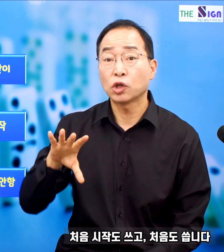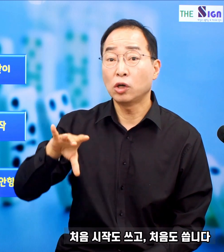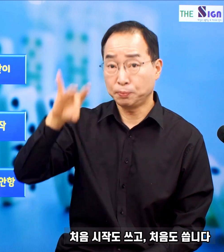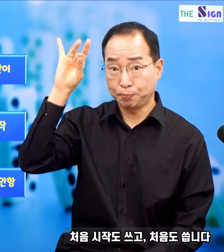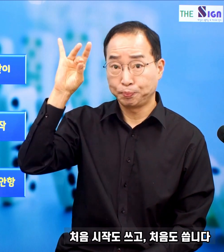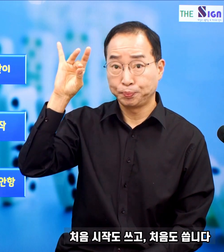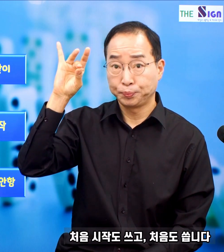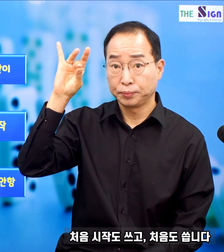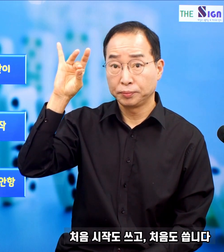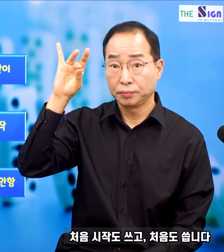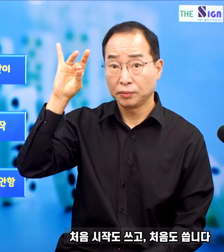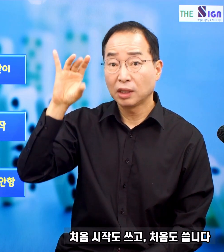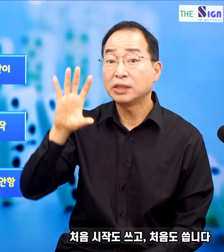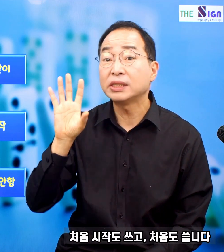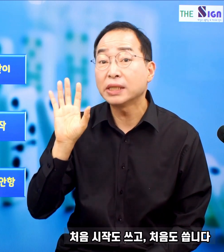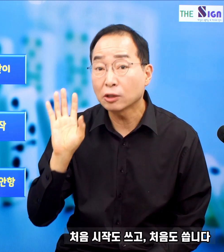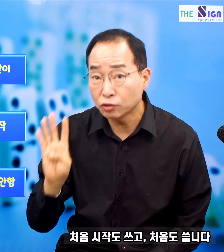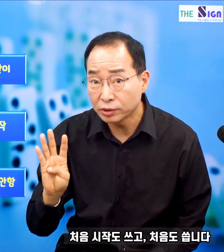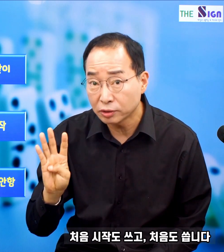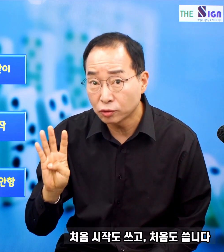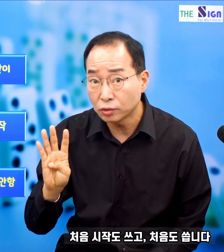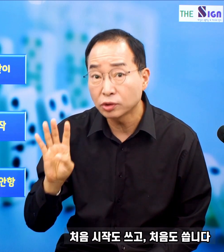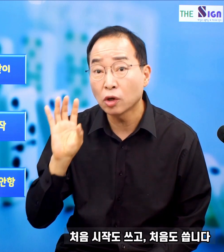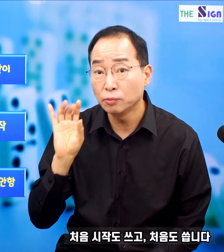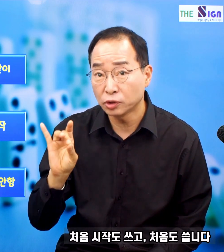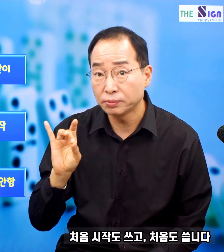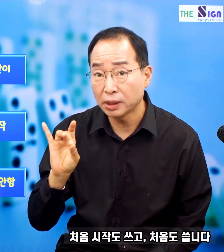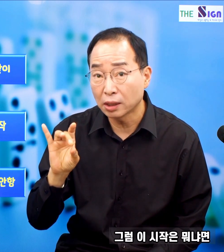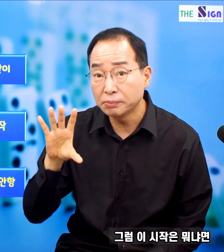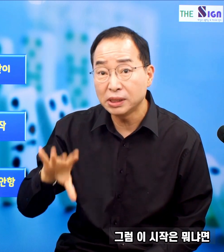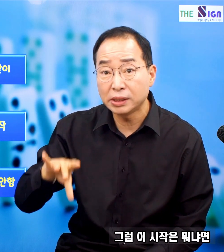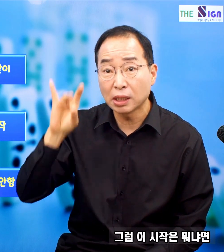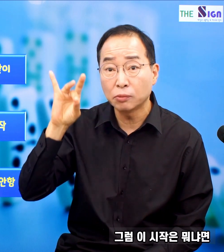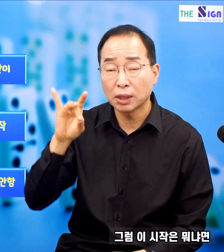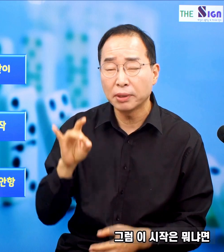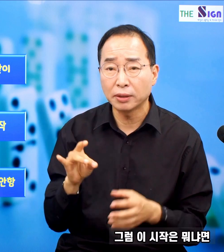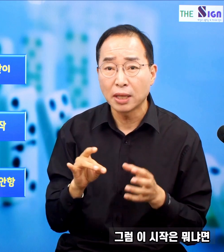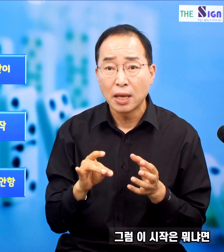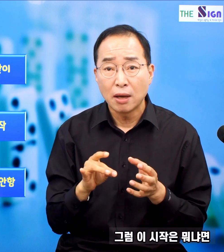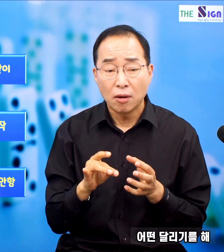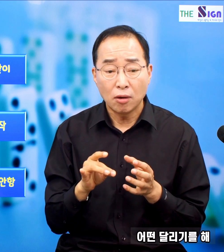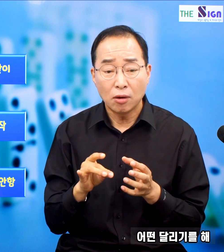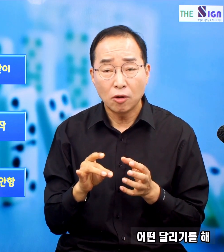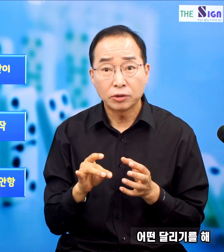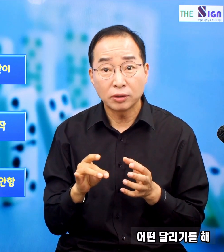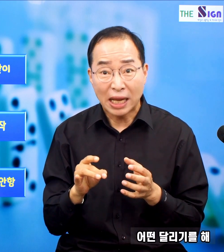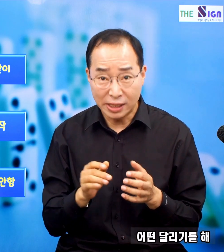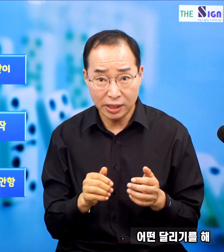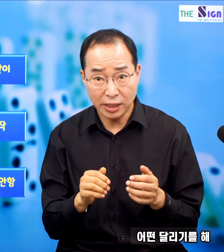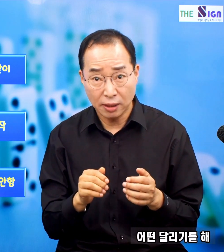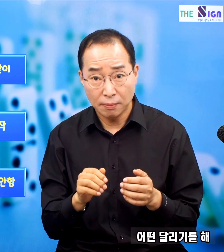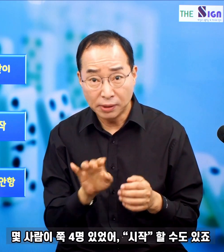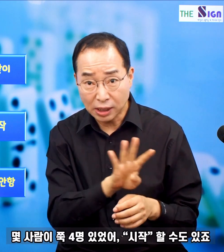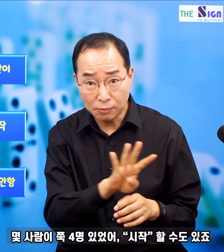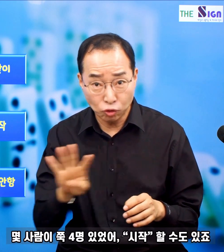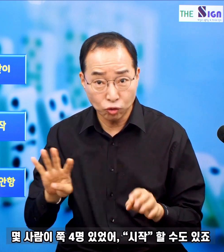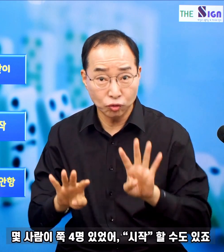처음. 시작도 쓰고 처음도 씁니다. 그럼 이 시작은 뭐냐면 어떤 달리기를 해. 몇 사람 쭉